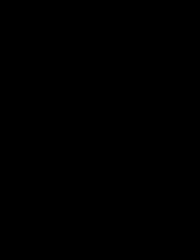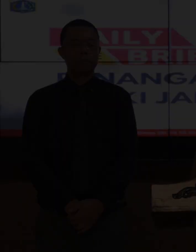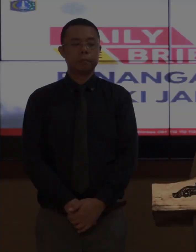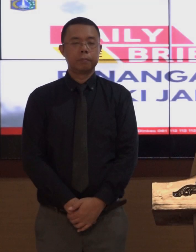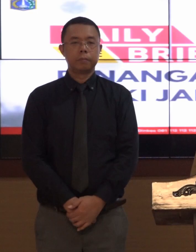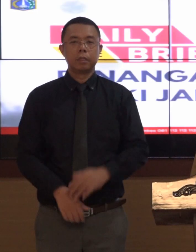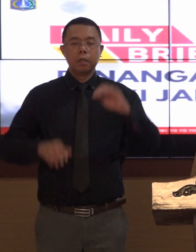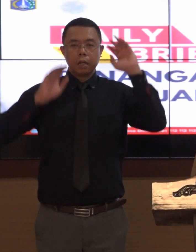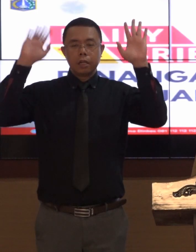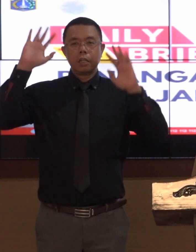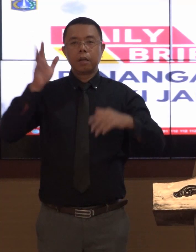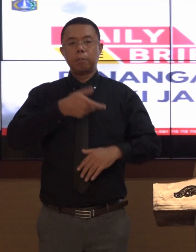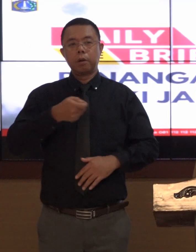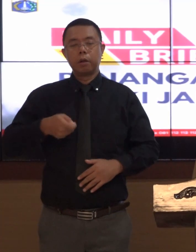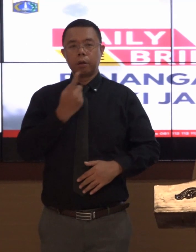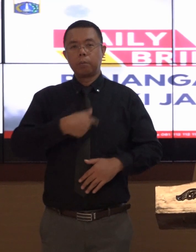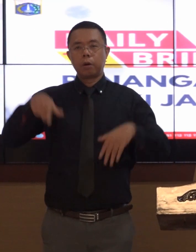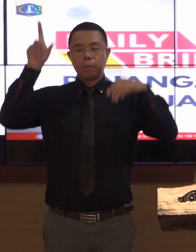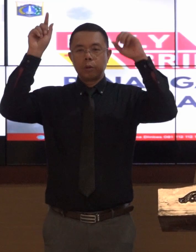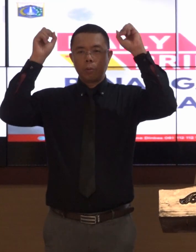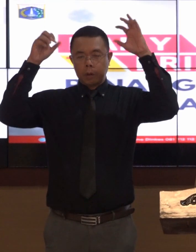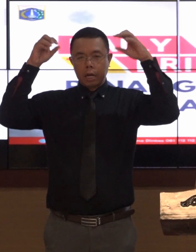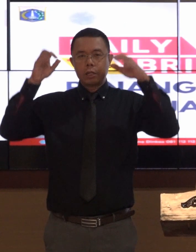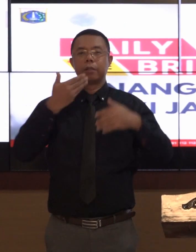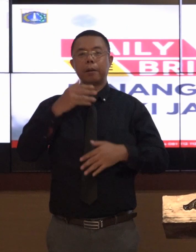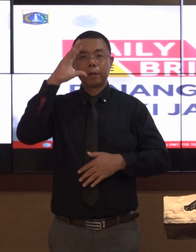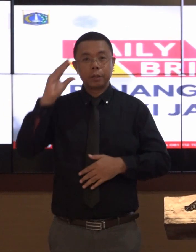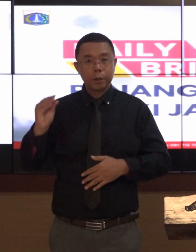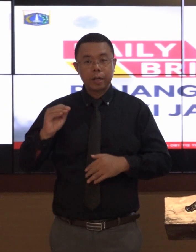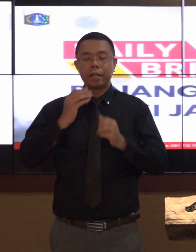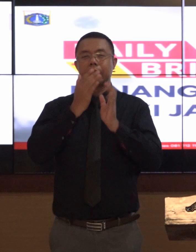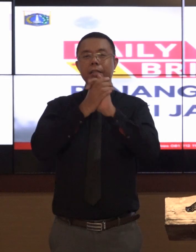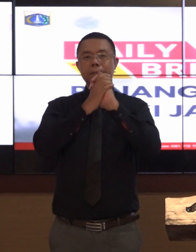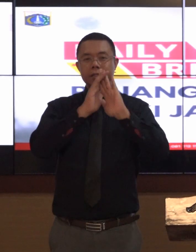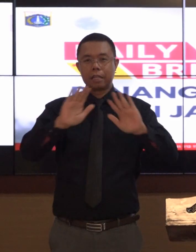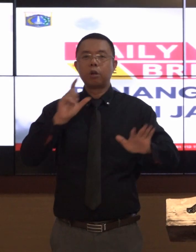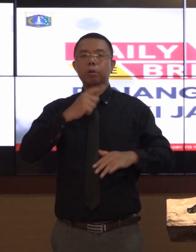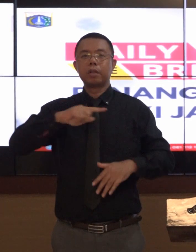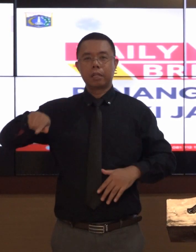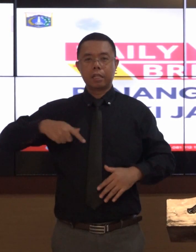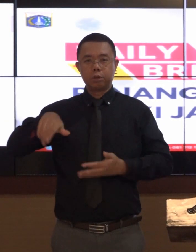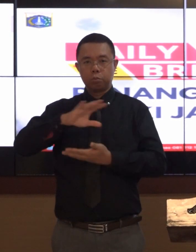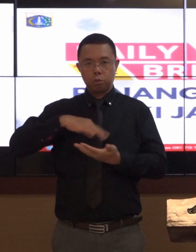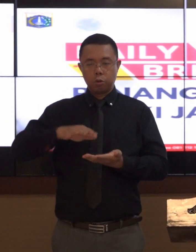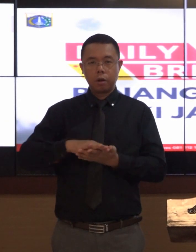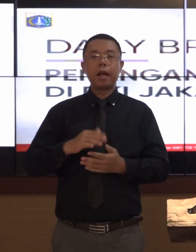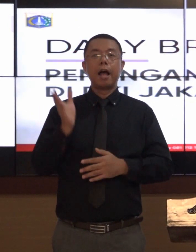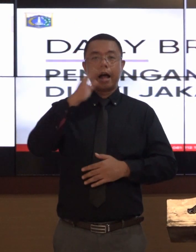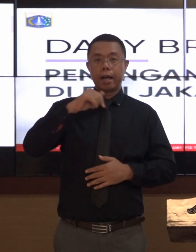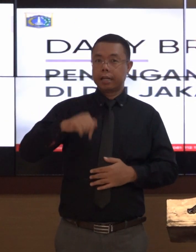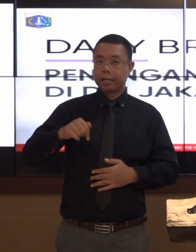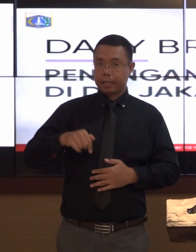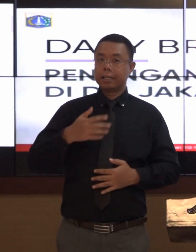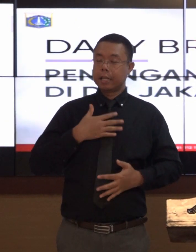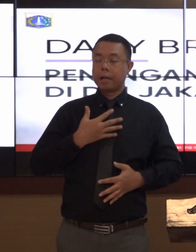Halo assalamualaikum warahmatullahi wabarakatuh Selamat sore dan salam sejahtera buat kita semua kembali pada hari